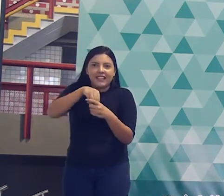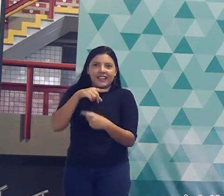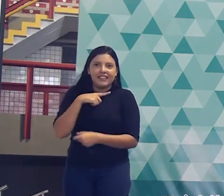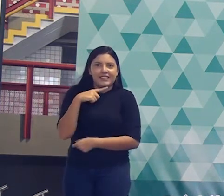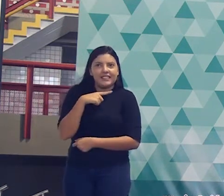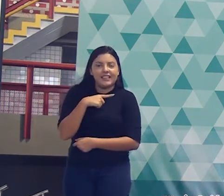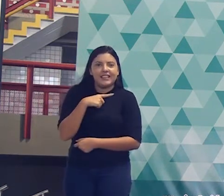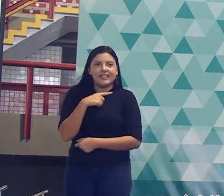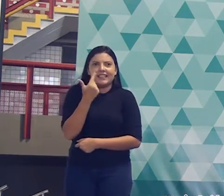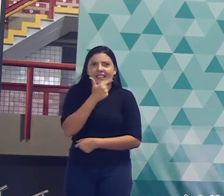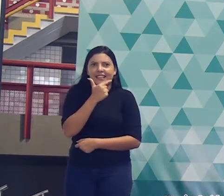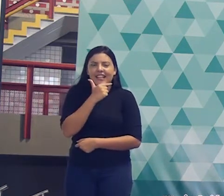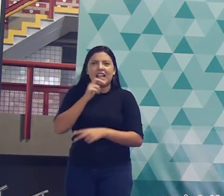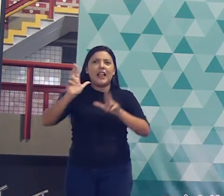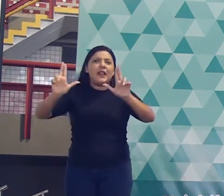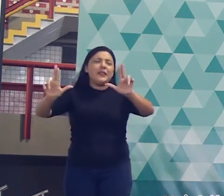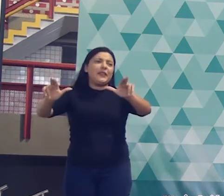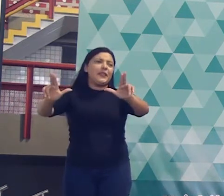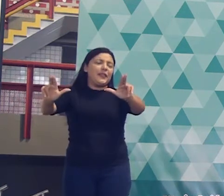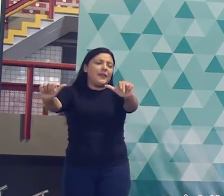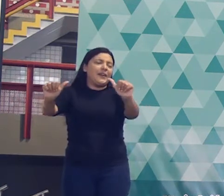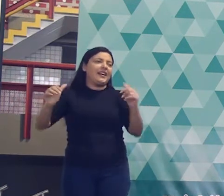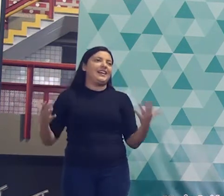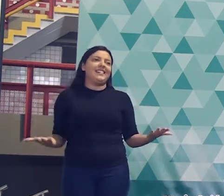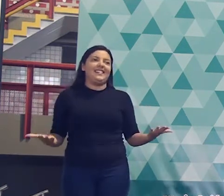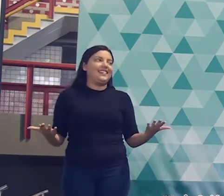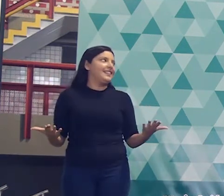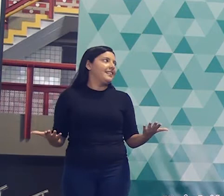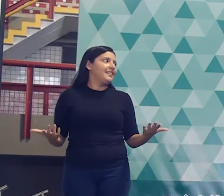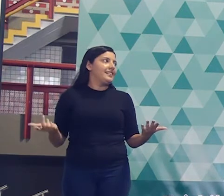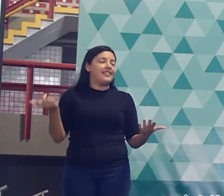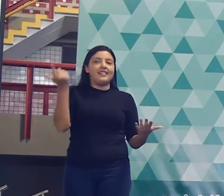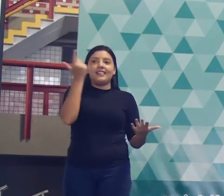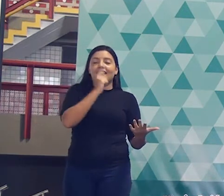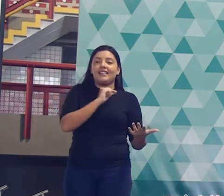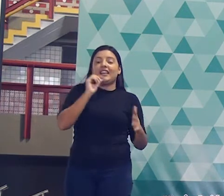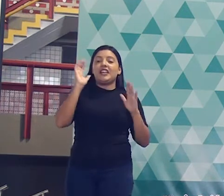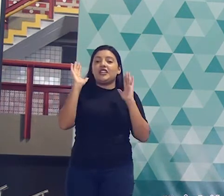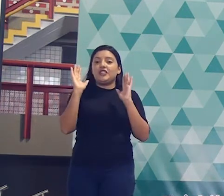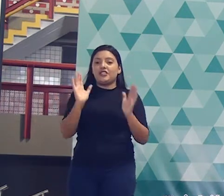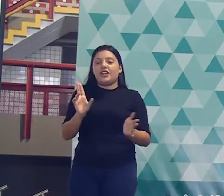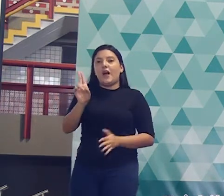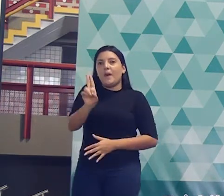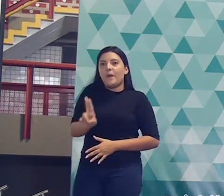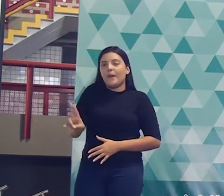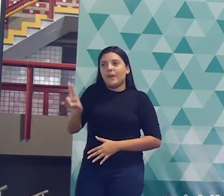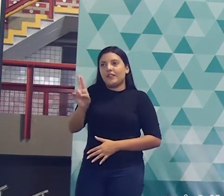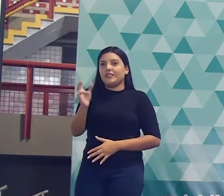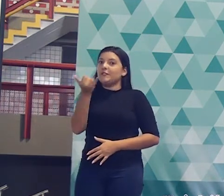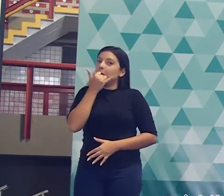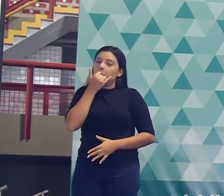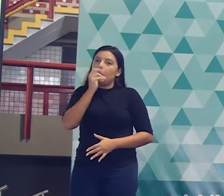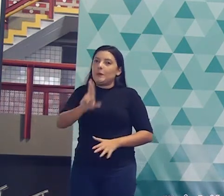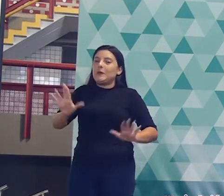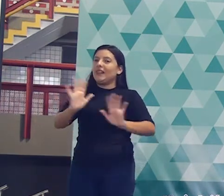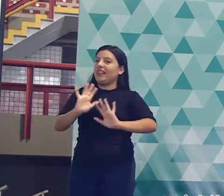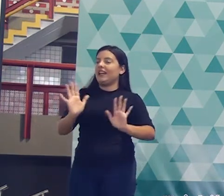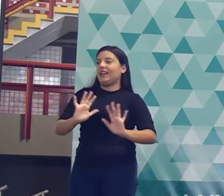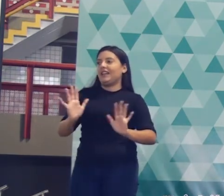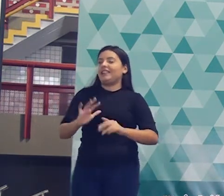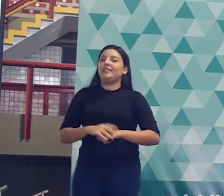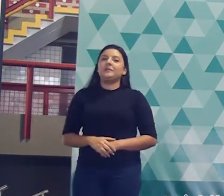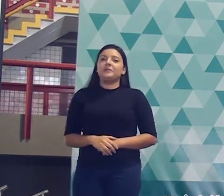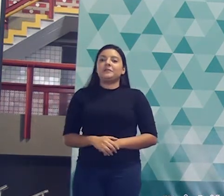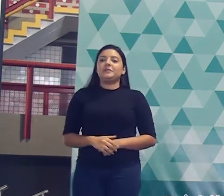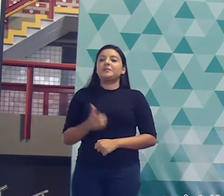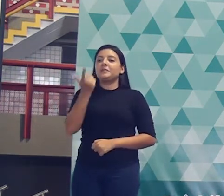Absoluta. Não adianta rir não. Eu sei que nunca consumiu. Nunca. Quem aqui já consumiu... Não, ninguém consumiu, desculpa. Ninguém.